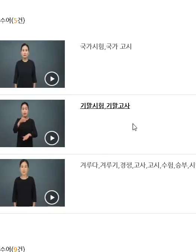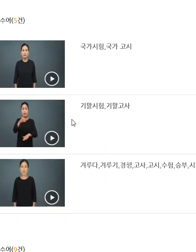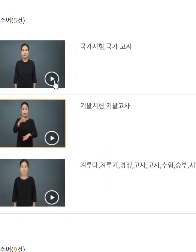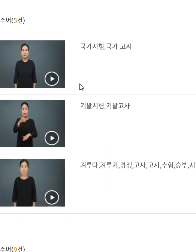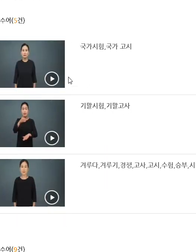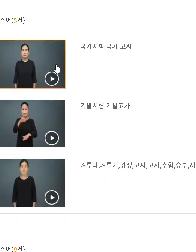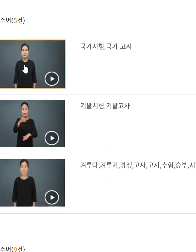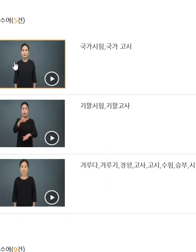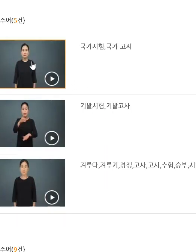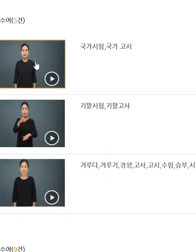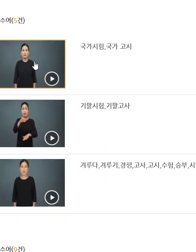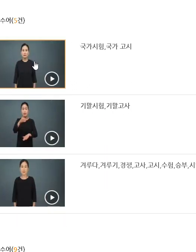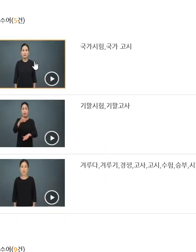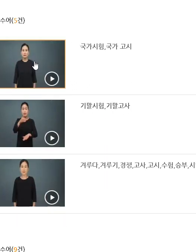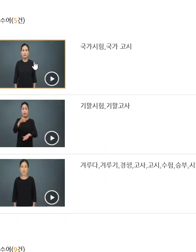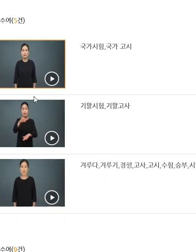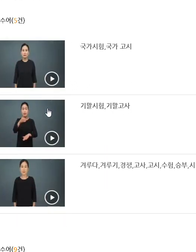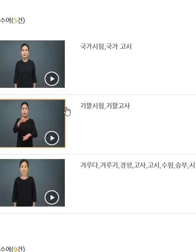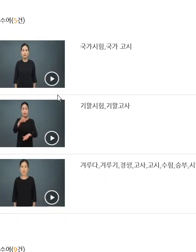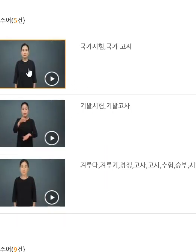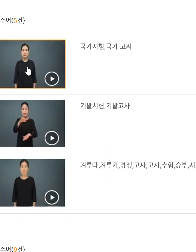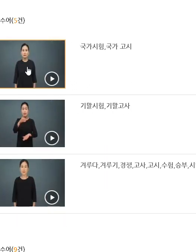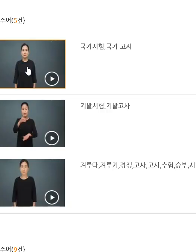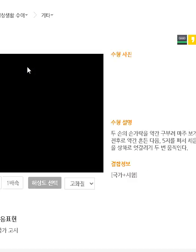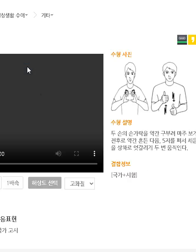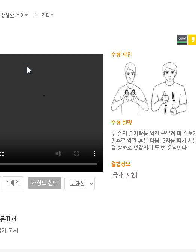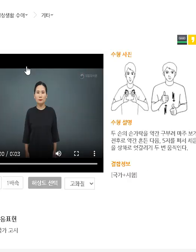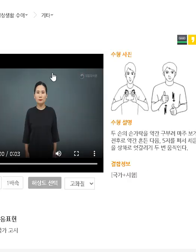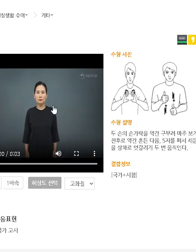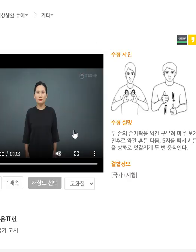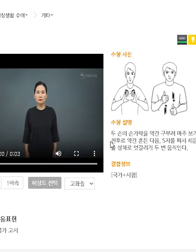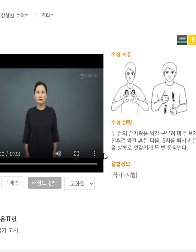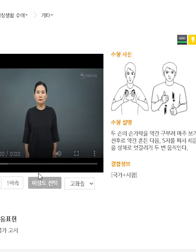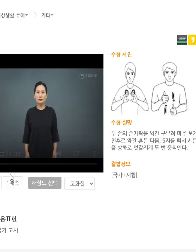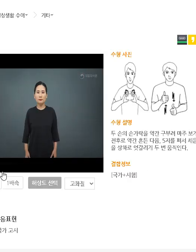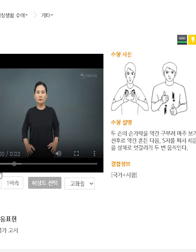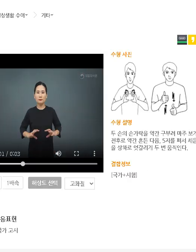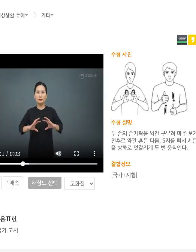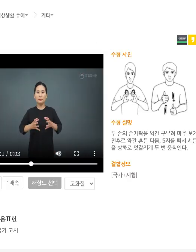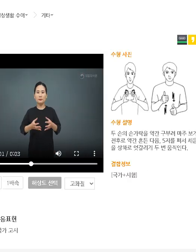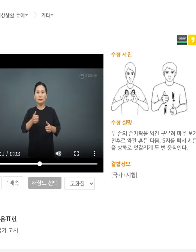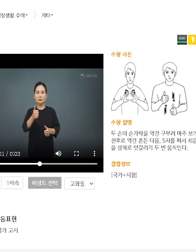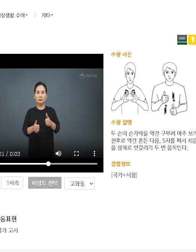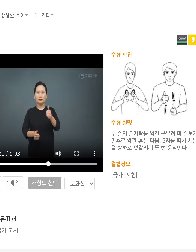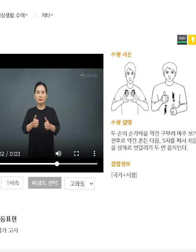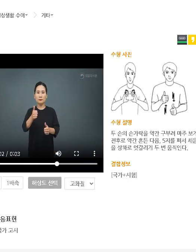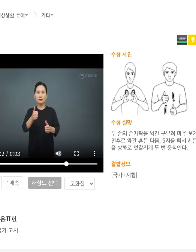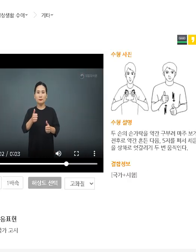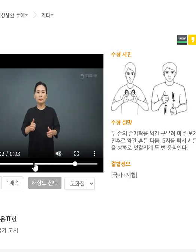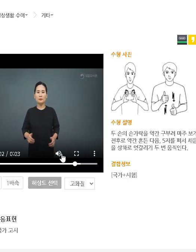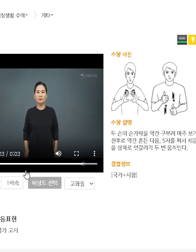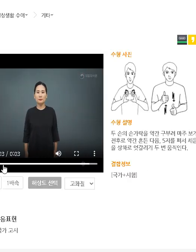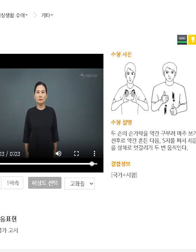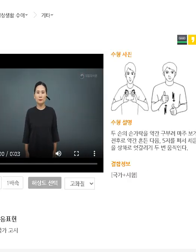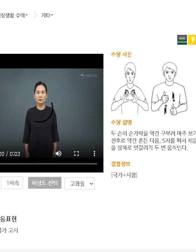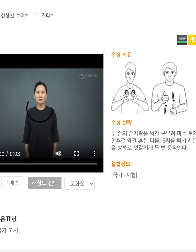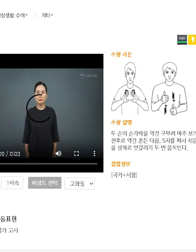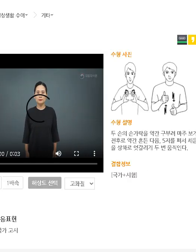시험 뭐 국가시험 국가시험 이렇게 그러니까